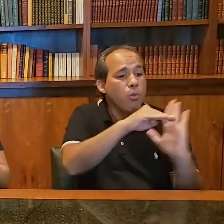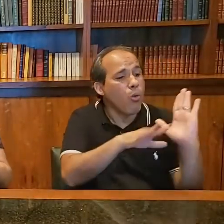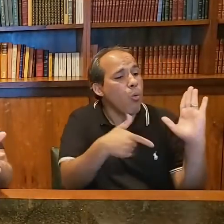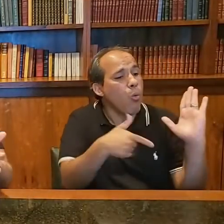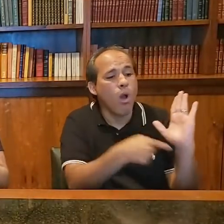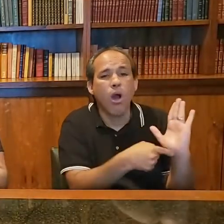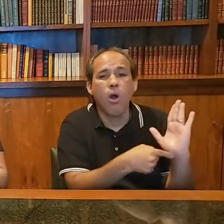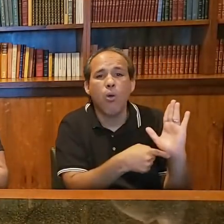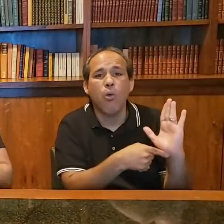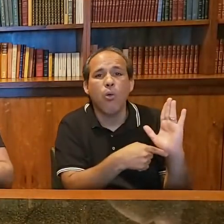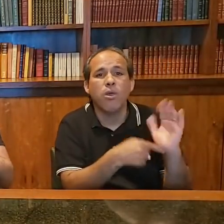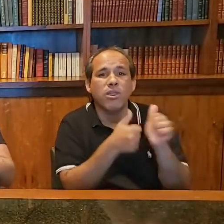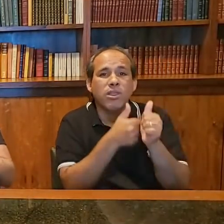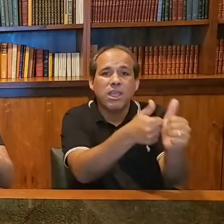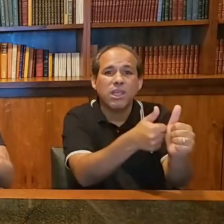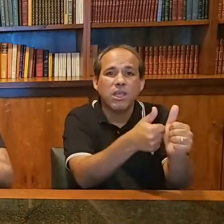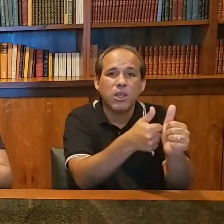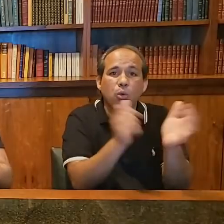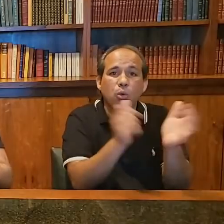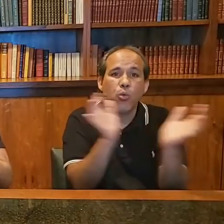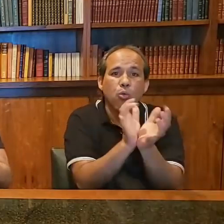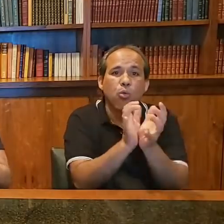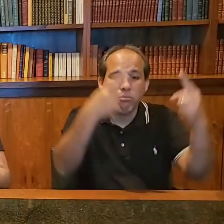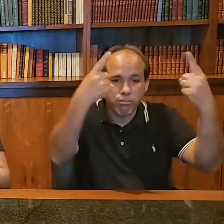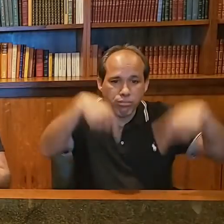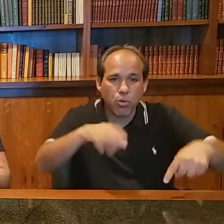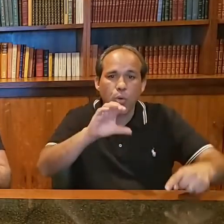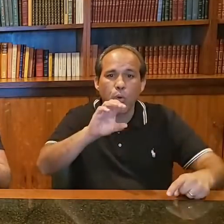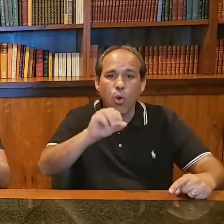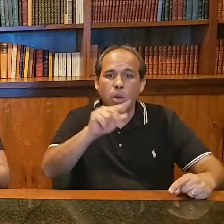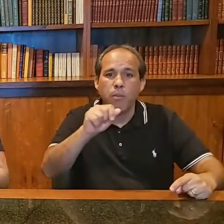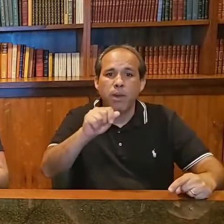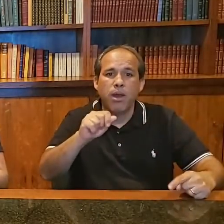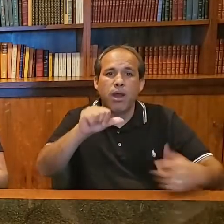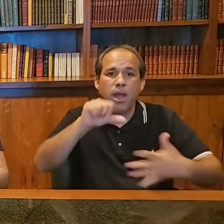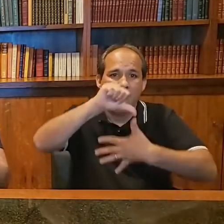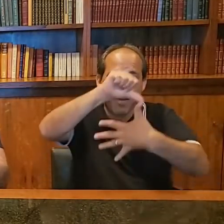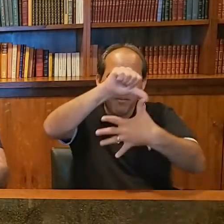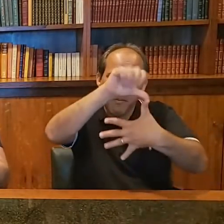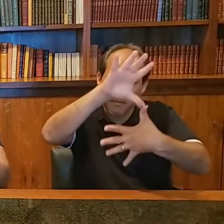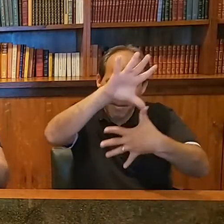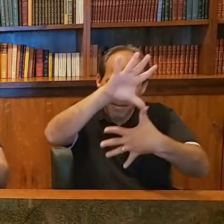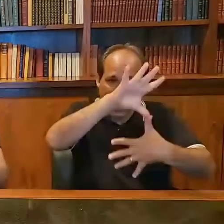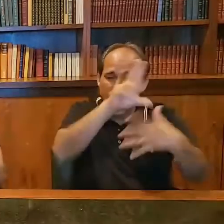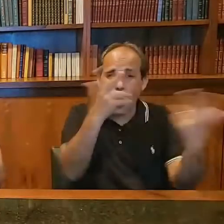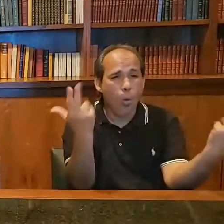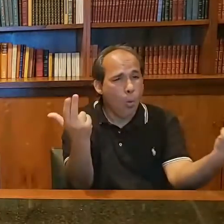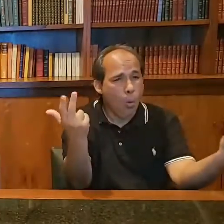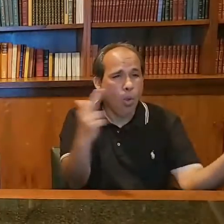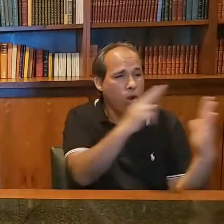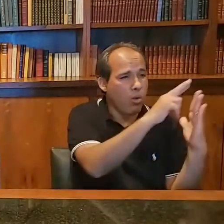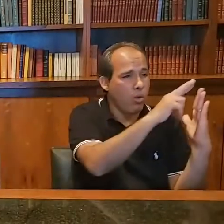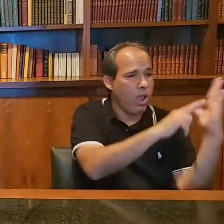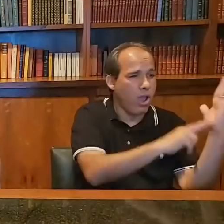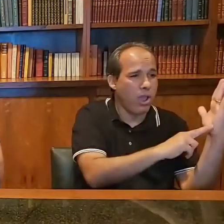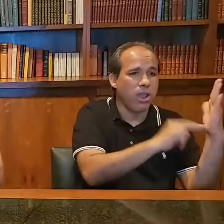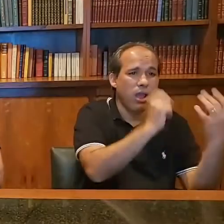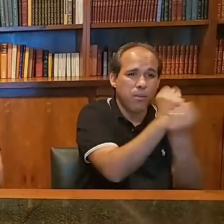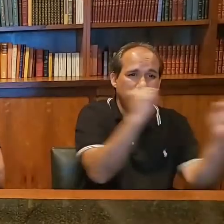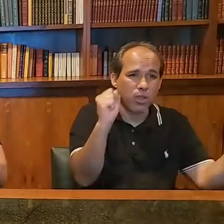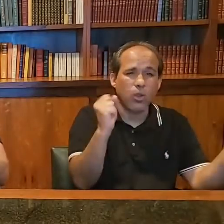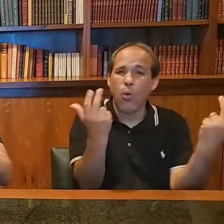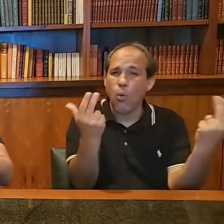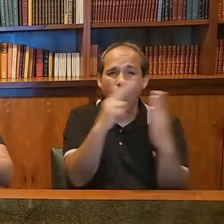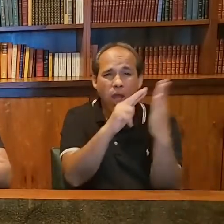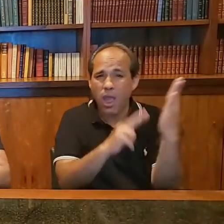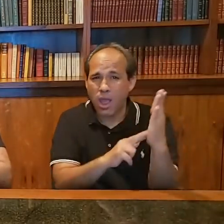pelo pessoal da Copa América? Exatamente o mesmo da Libertadores, o mesmo das eliminatórias da Copa do Mundo. Agora, por que que